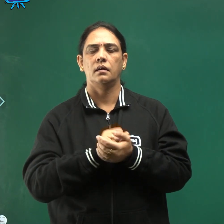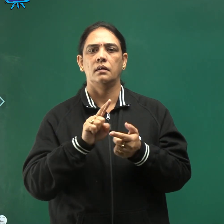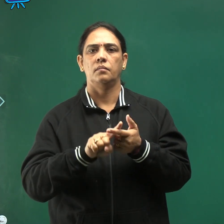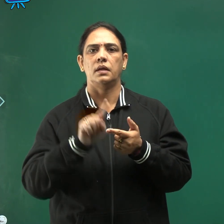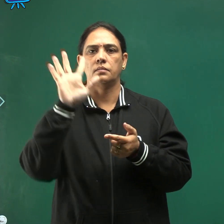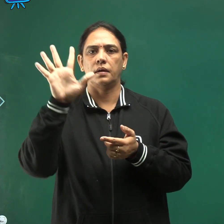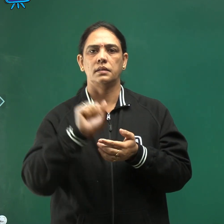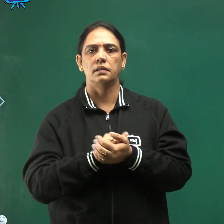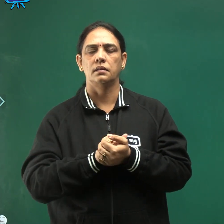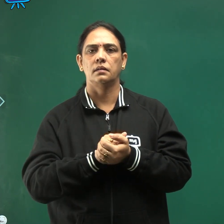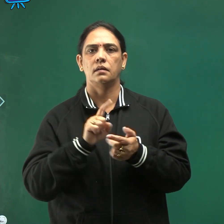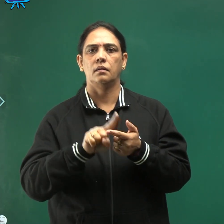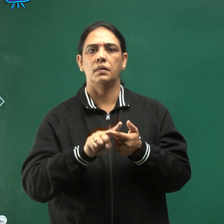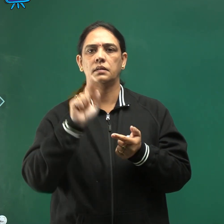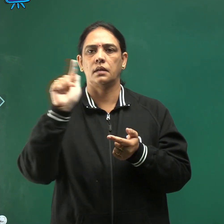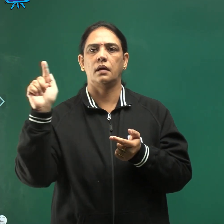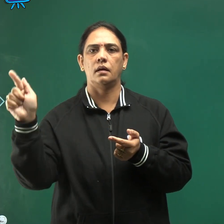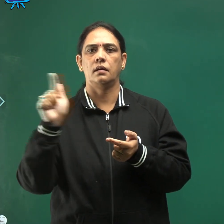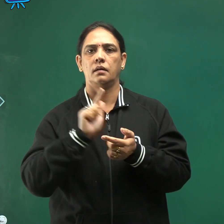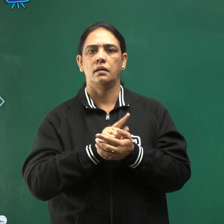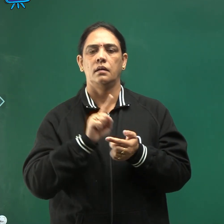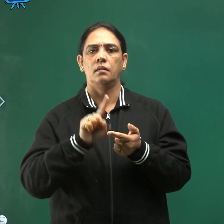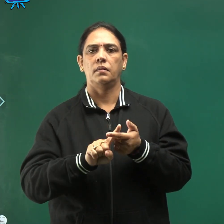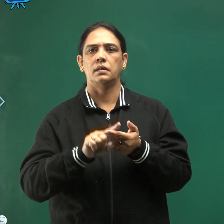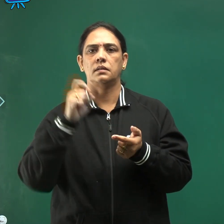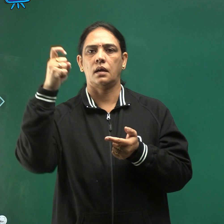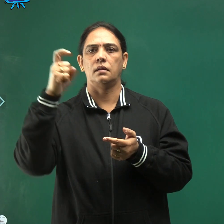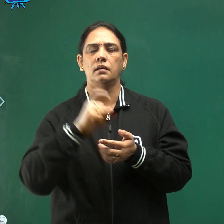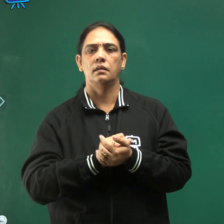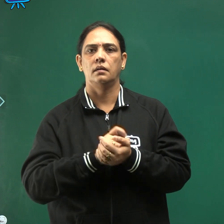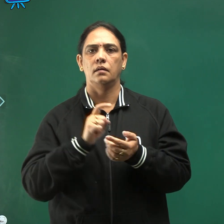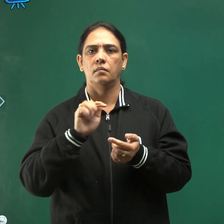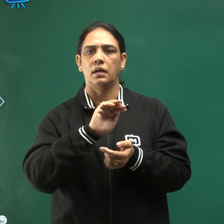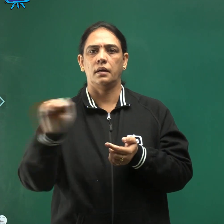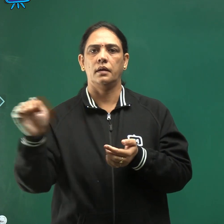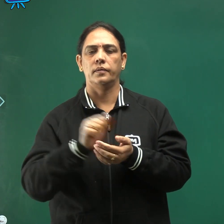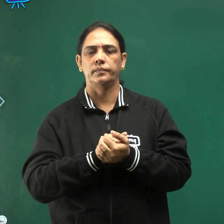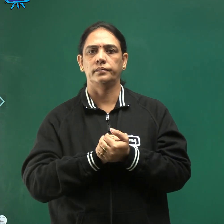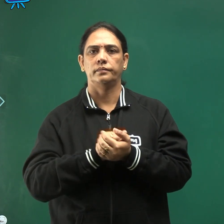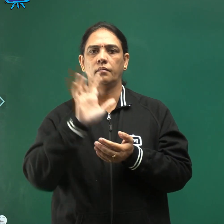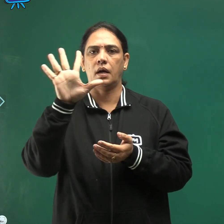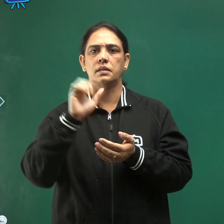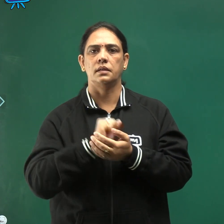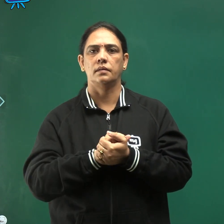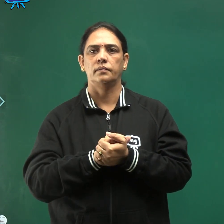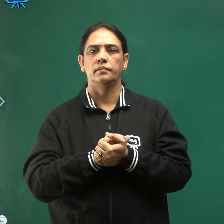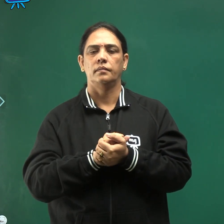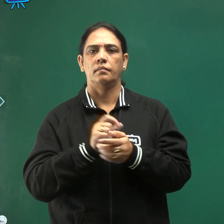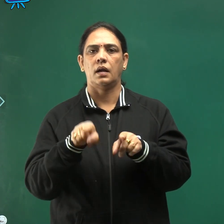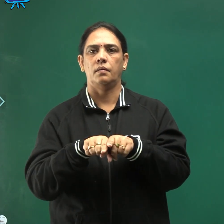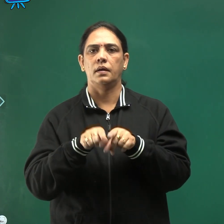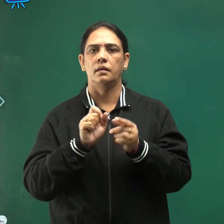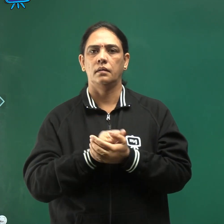+ 5 + 11 + 7 बटे 5